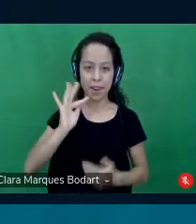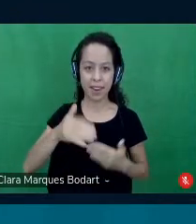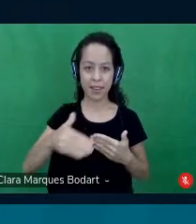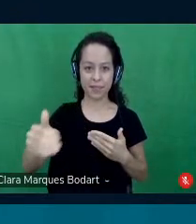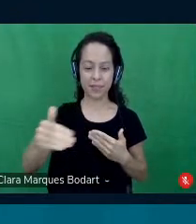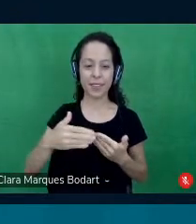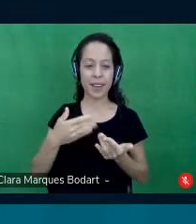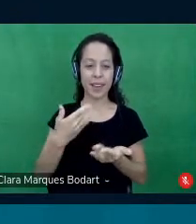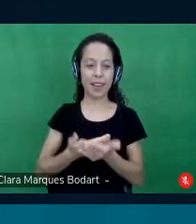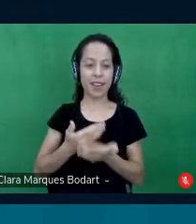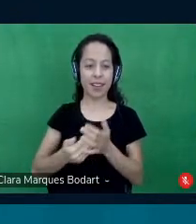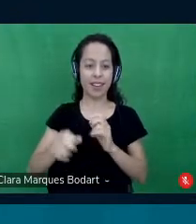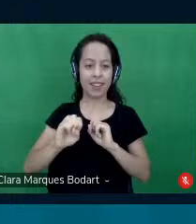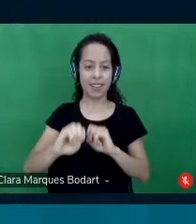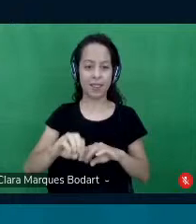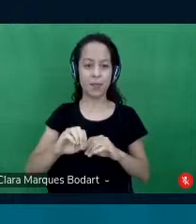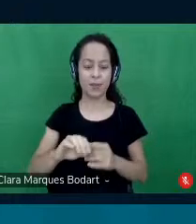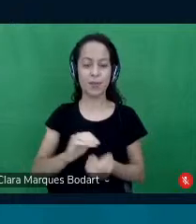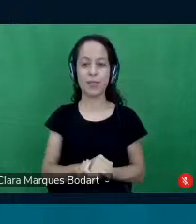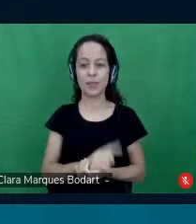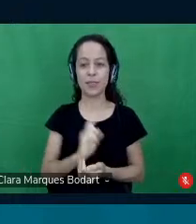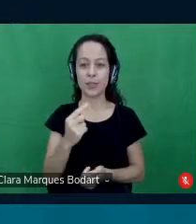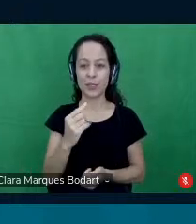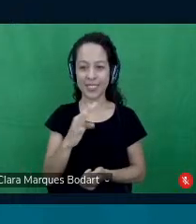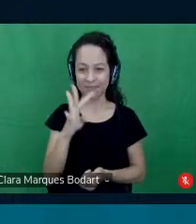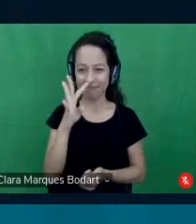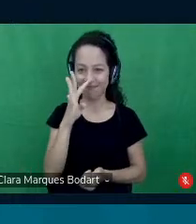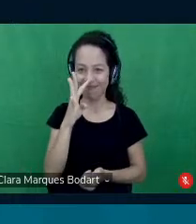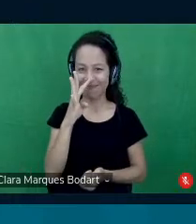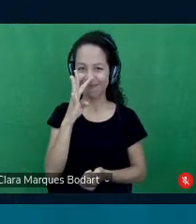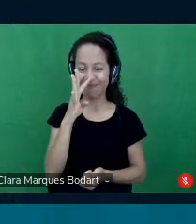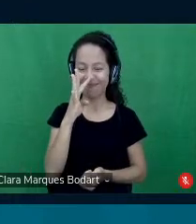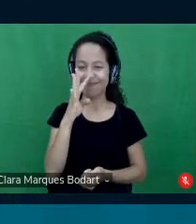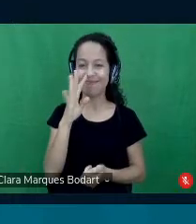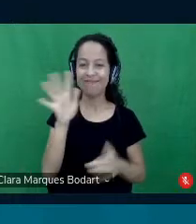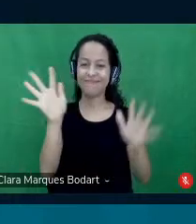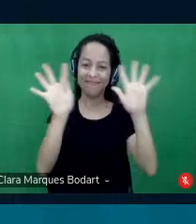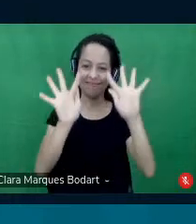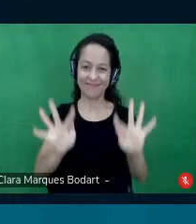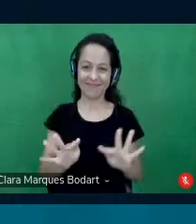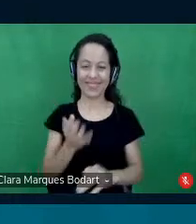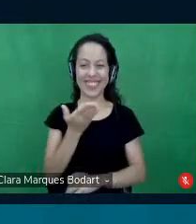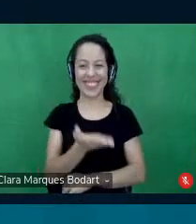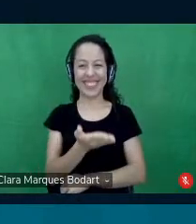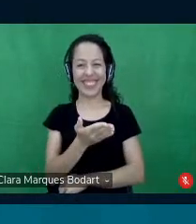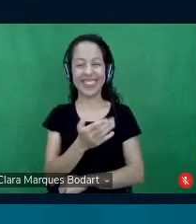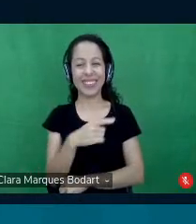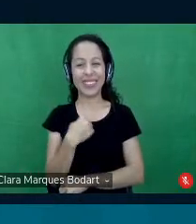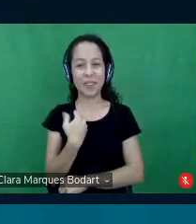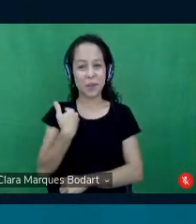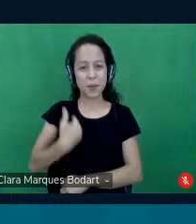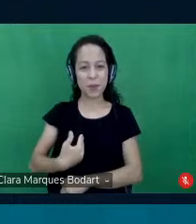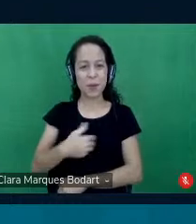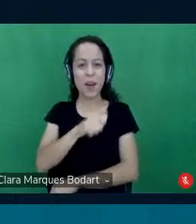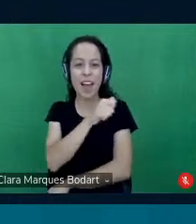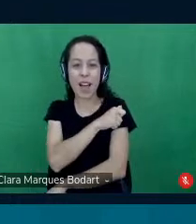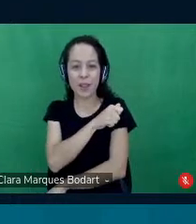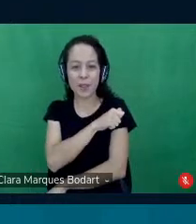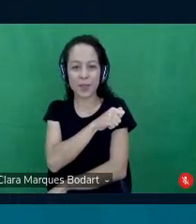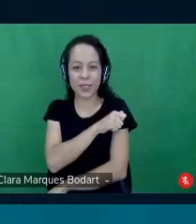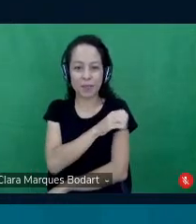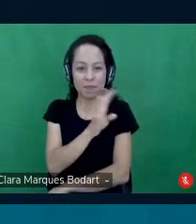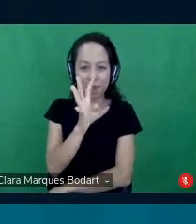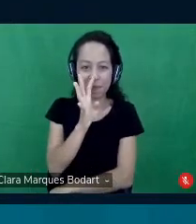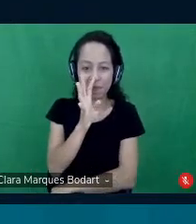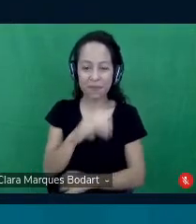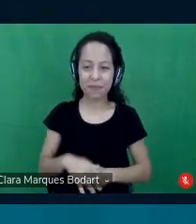inaugural. E com uma admiração, assim, de discente mesmo, né, que acompanha essa aula. E